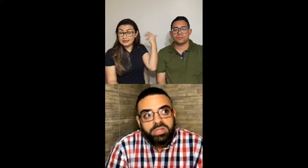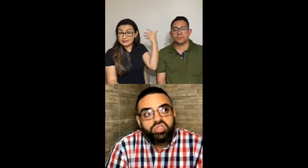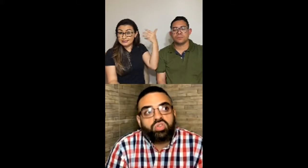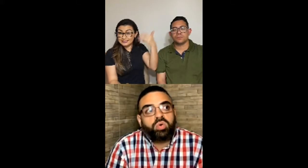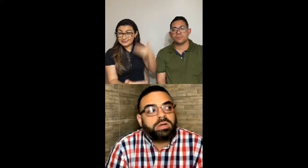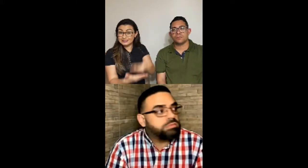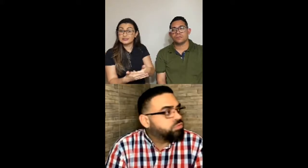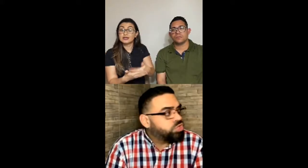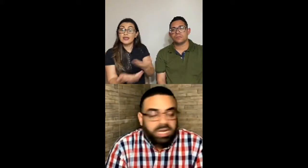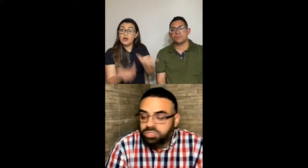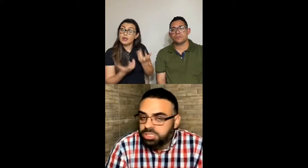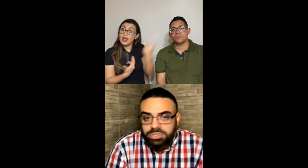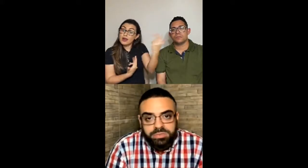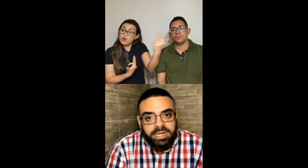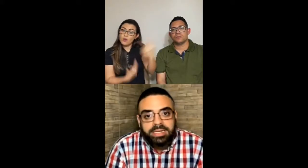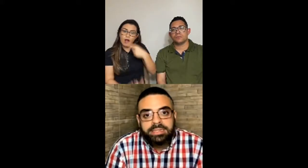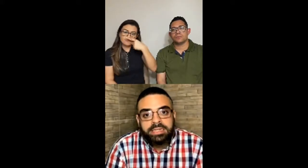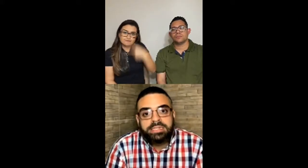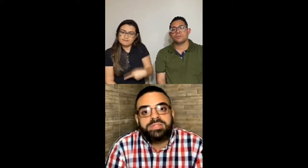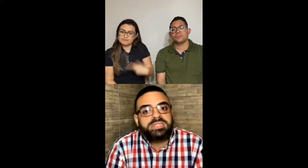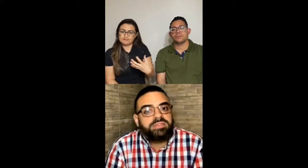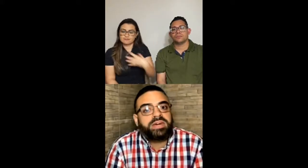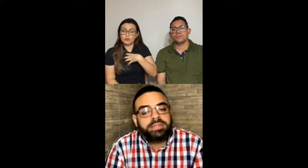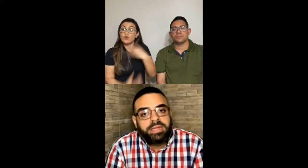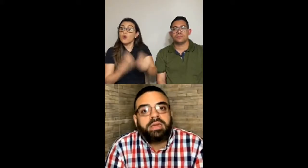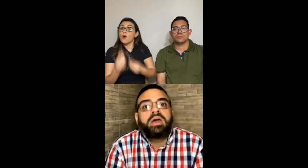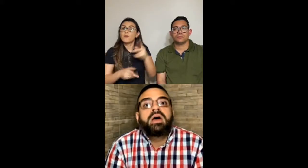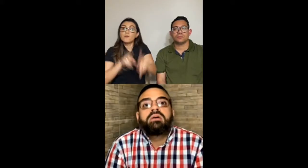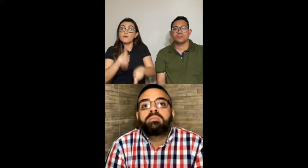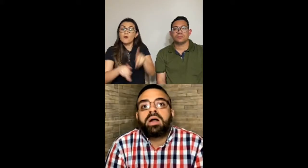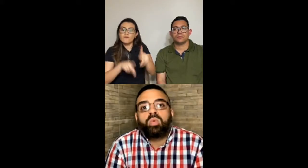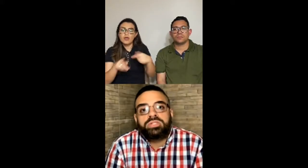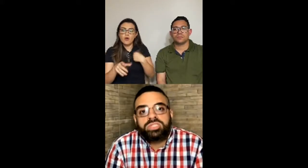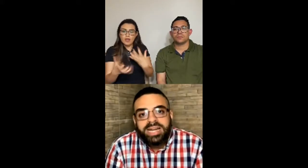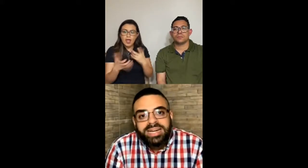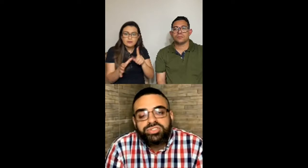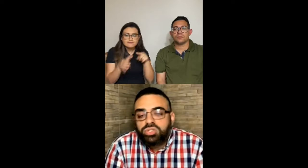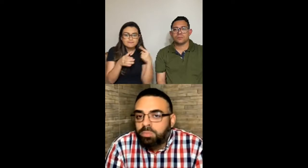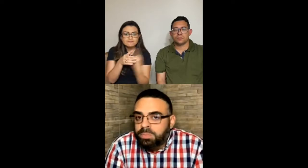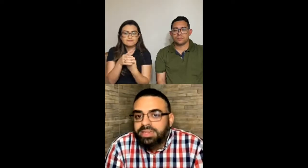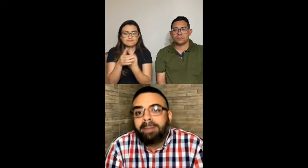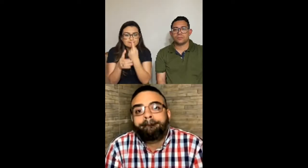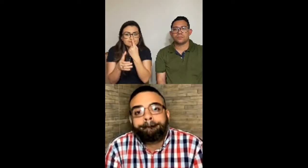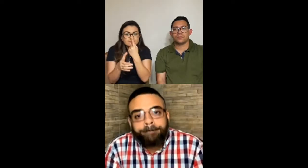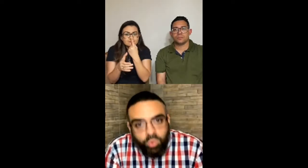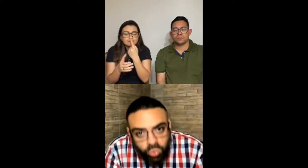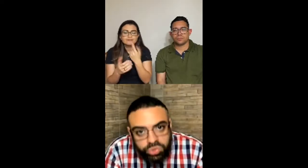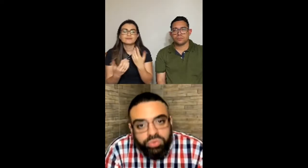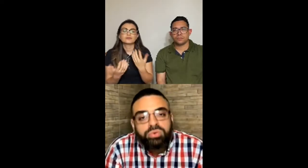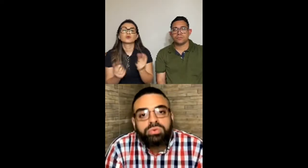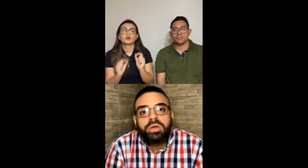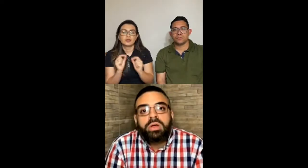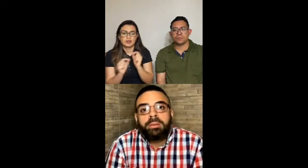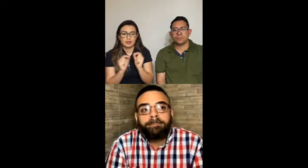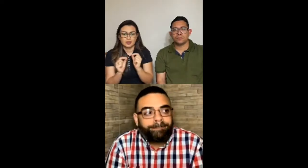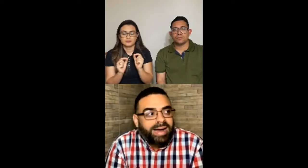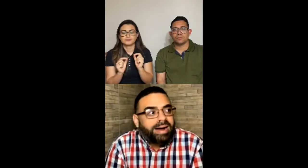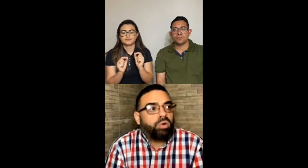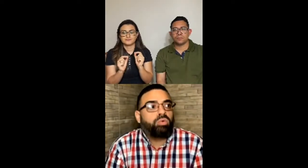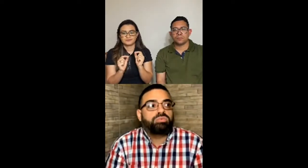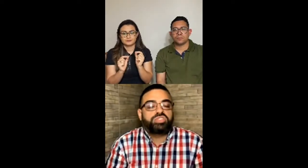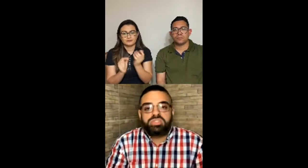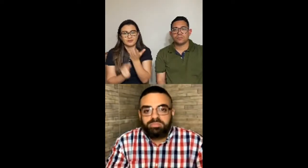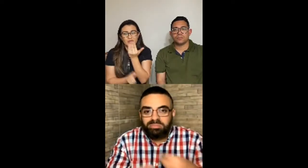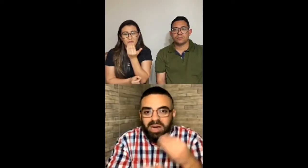esses 3 anos, para você viver como uma pessoa no dia a dia de um tailandês, você vai ter